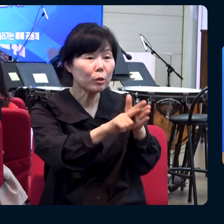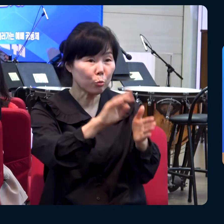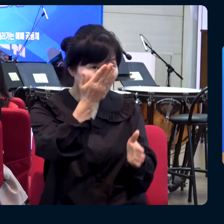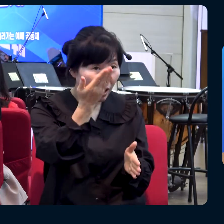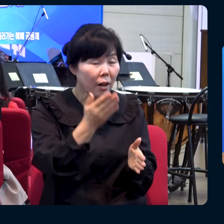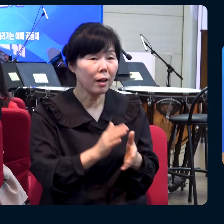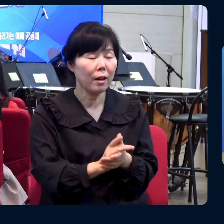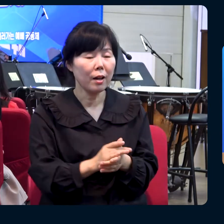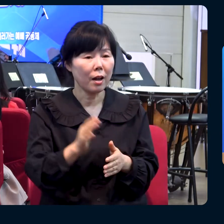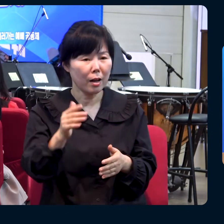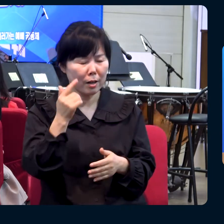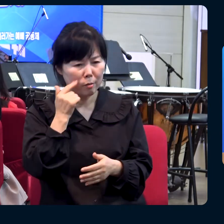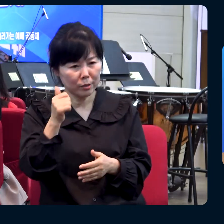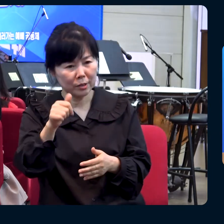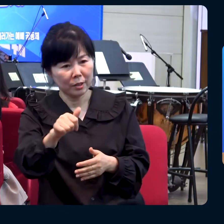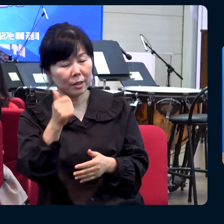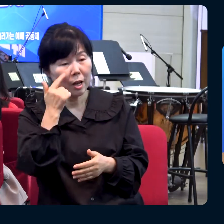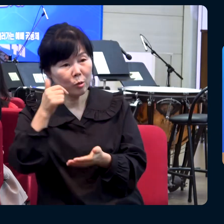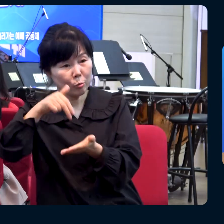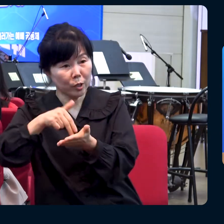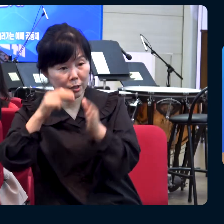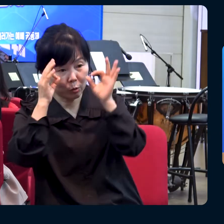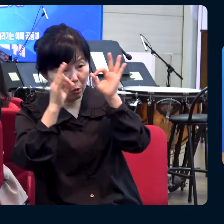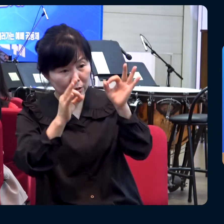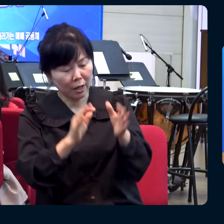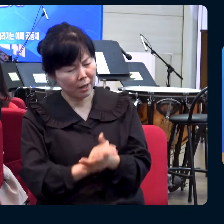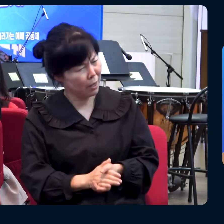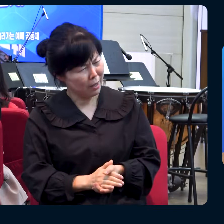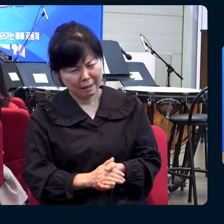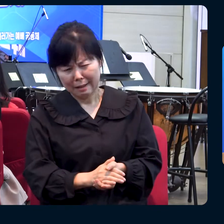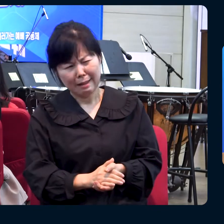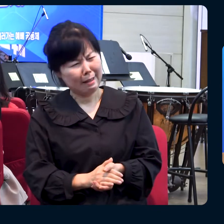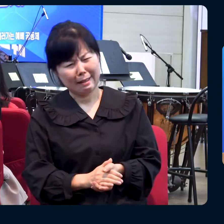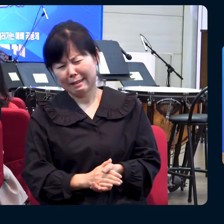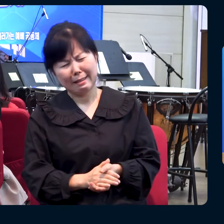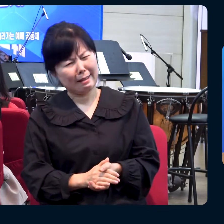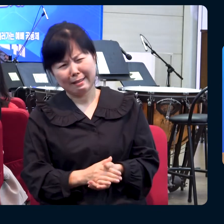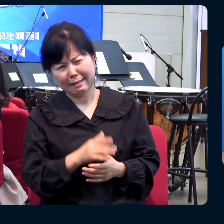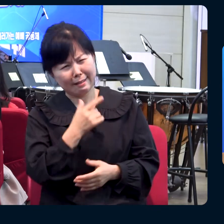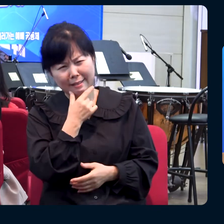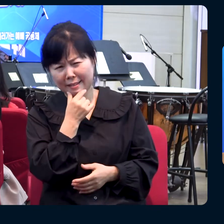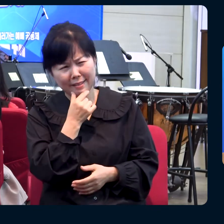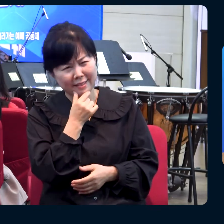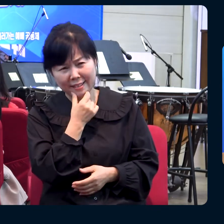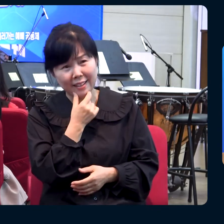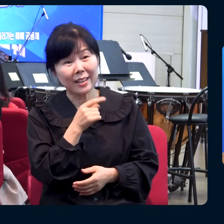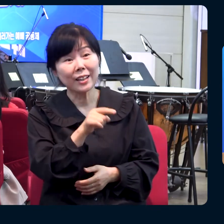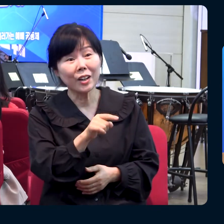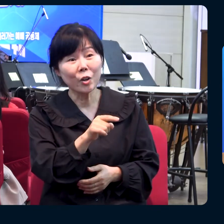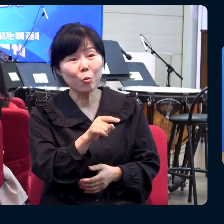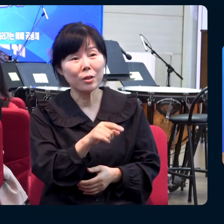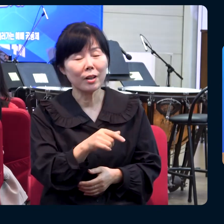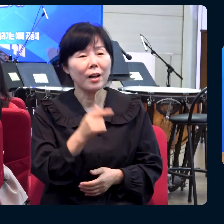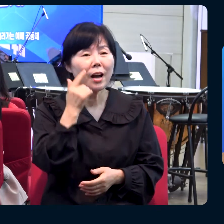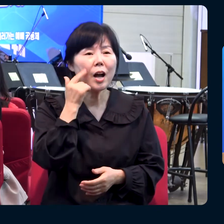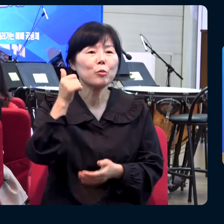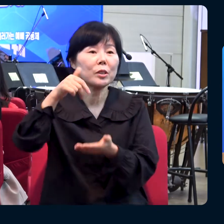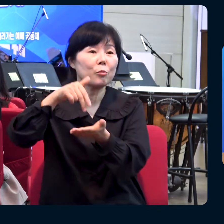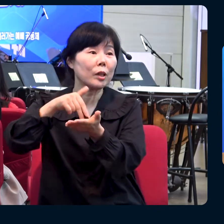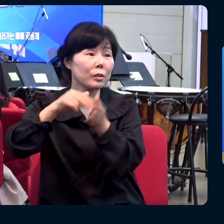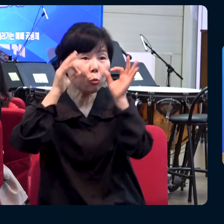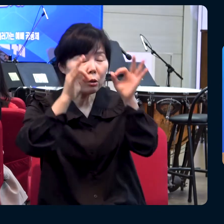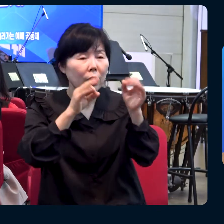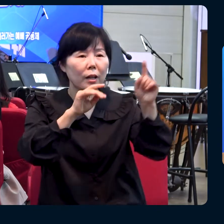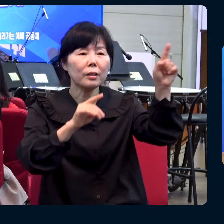성경도 잘하시는군요. 이 교회는 은혜도 있어요. 똑똑해요. 성경도 잘해요. 진짜 아버지는 다윗을